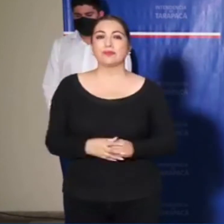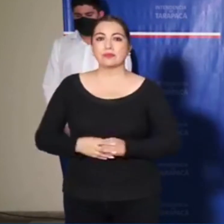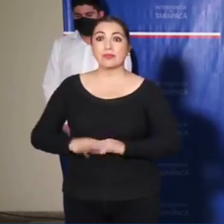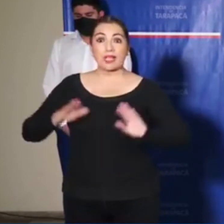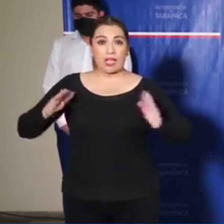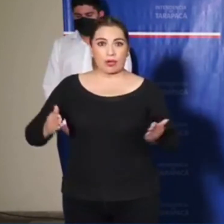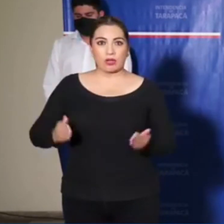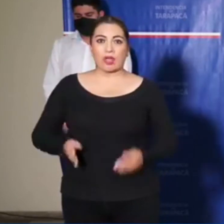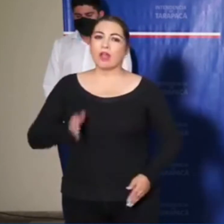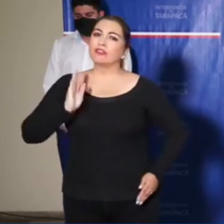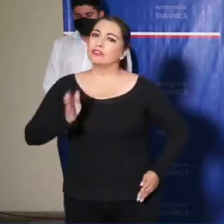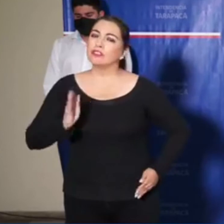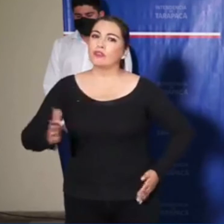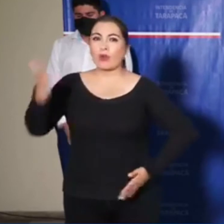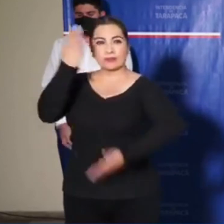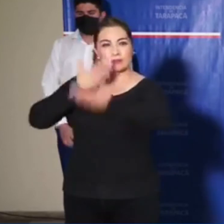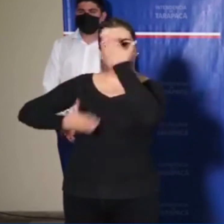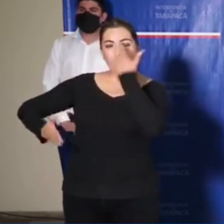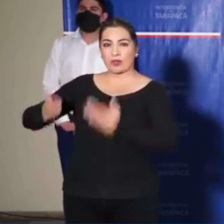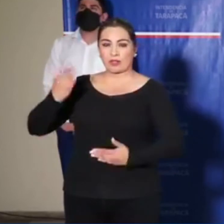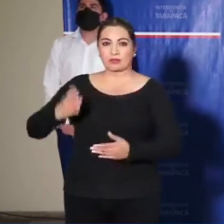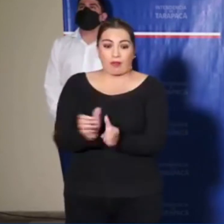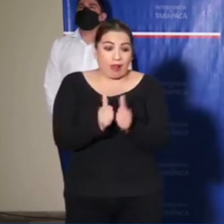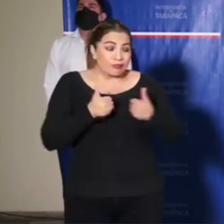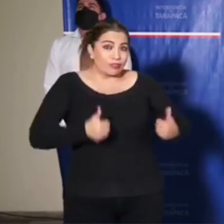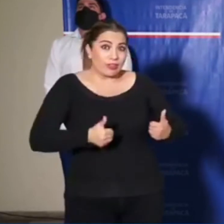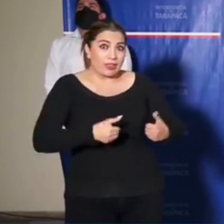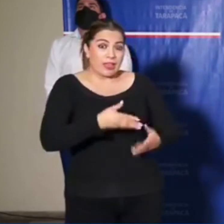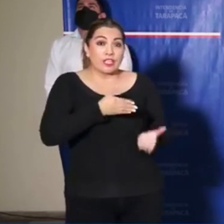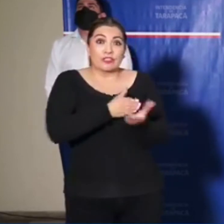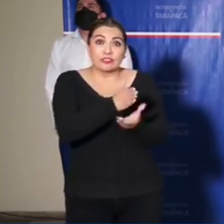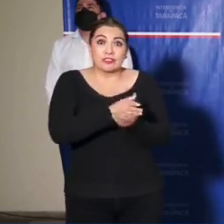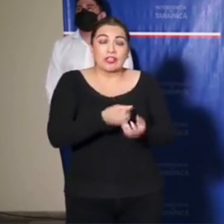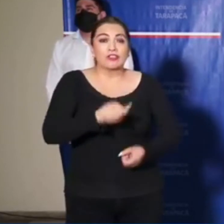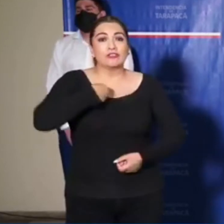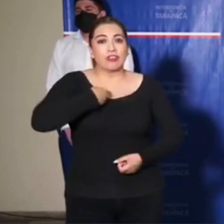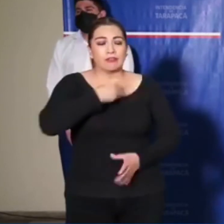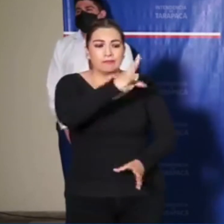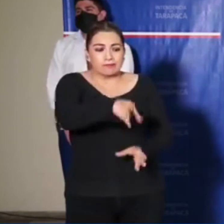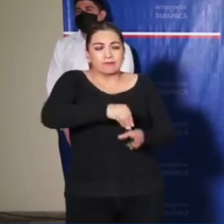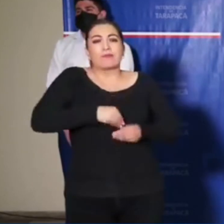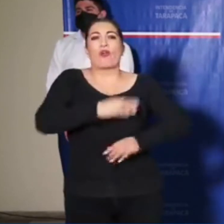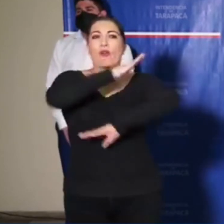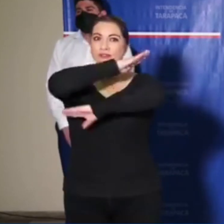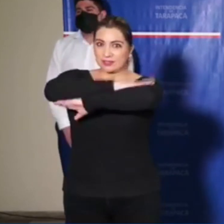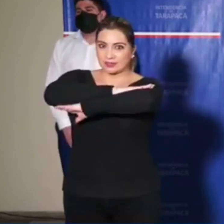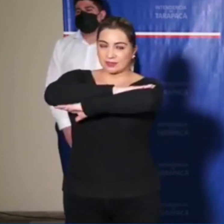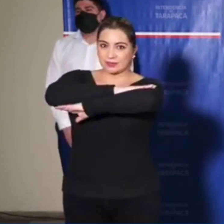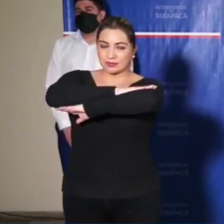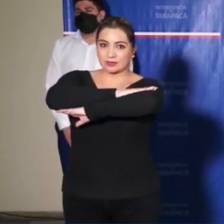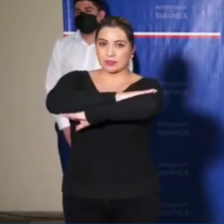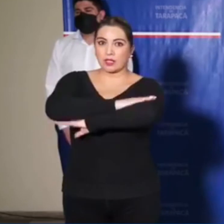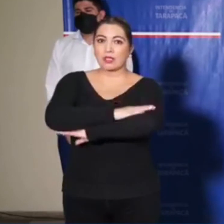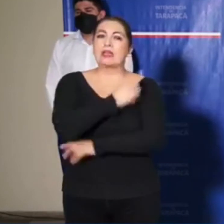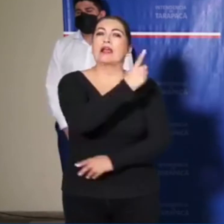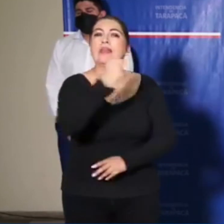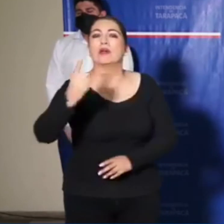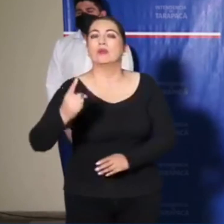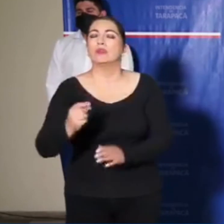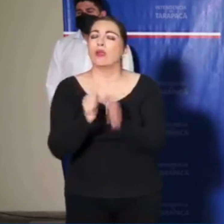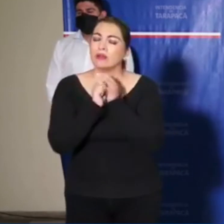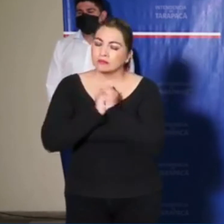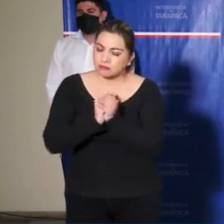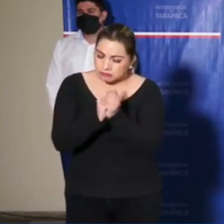sigamos cuidándonos, acatando lo que las autoridades nos piden para nuestro bien, y recemos de